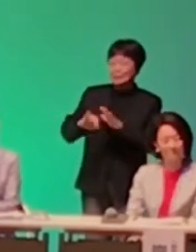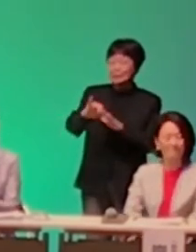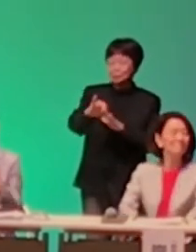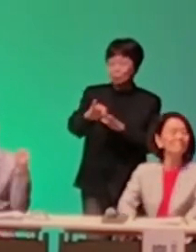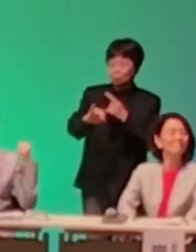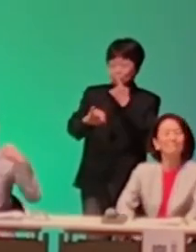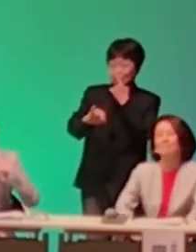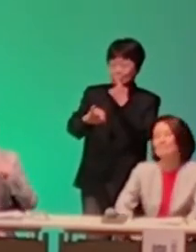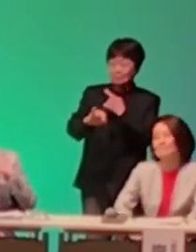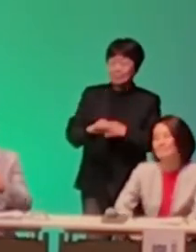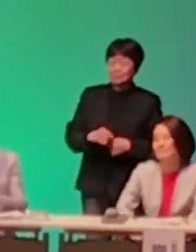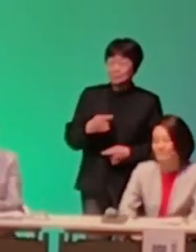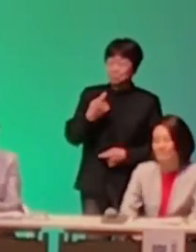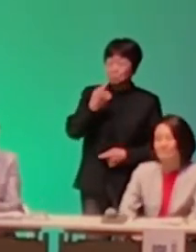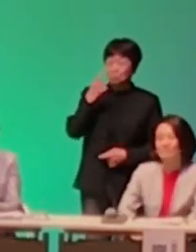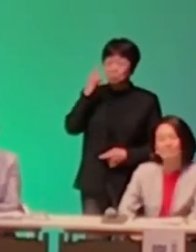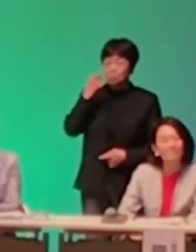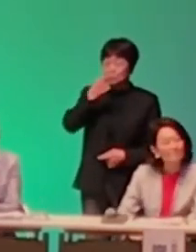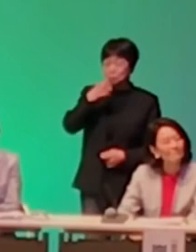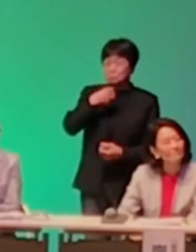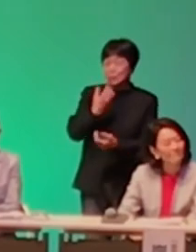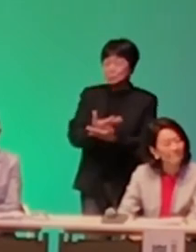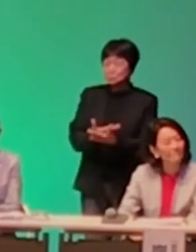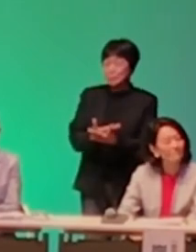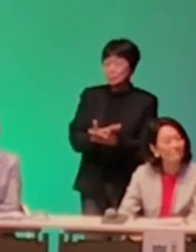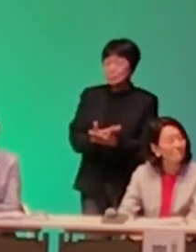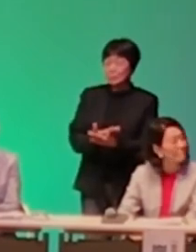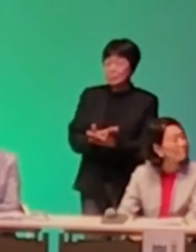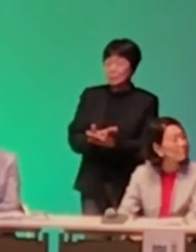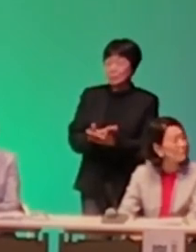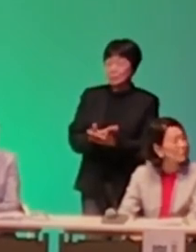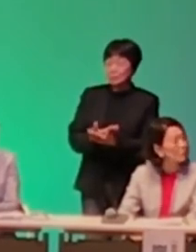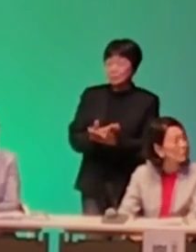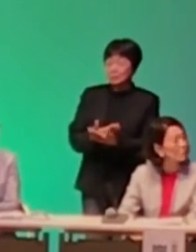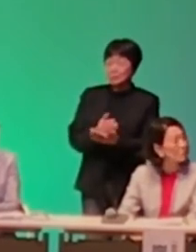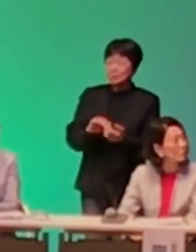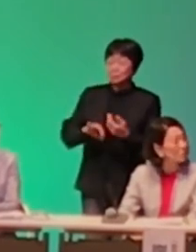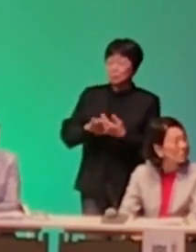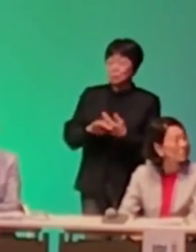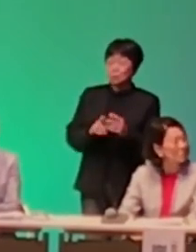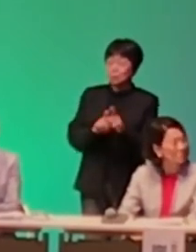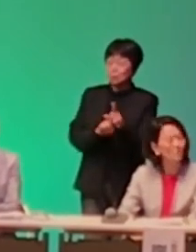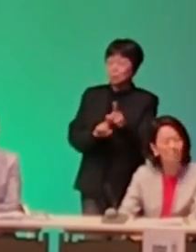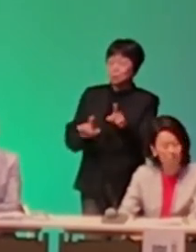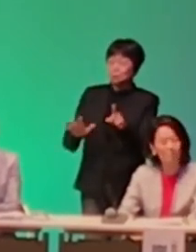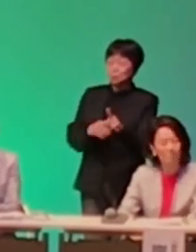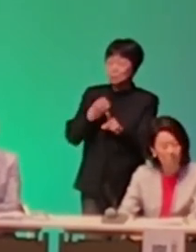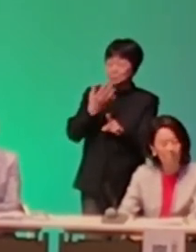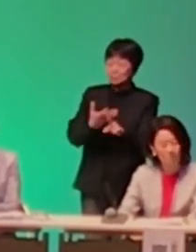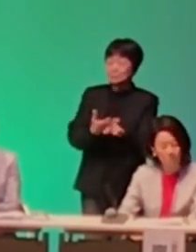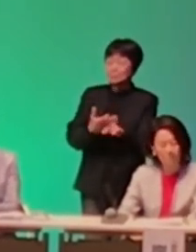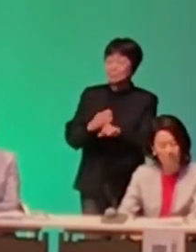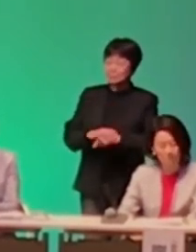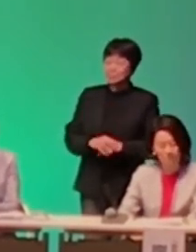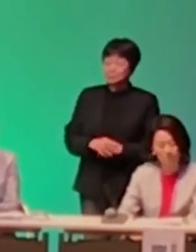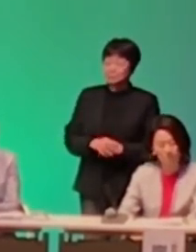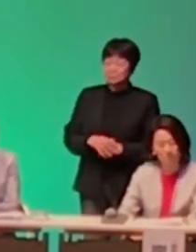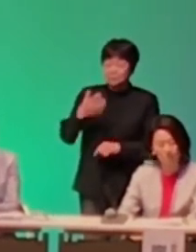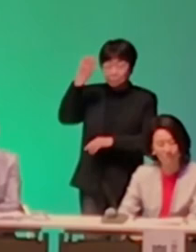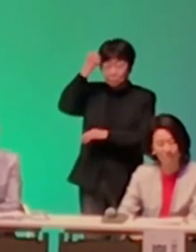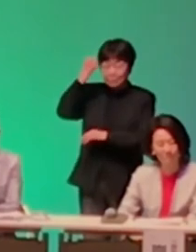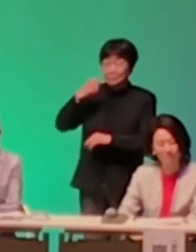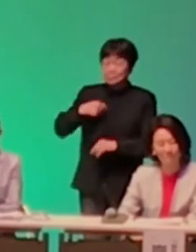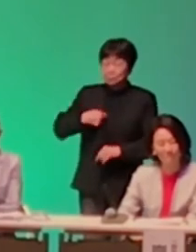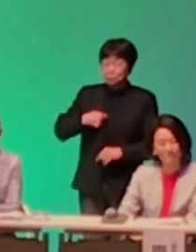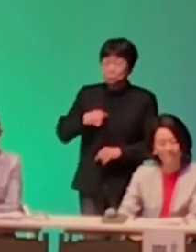、自分が失敗するとなんか後が続かないんじゃないかって、誰もそんなこと多分思ってないと思うんですけど、勝手に思い込んで、なんとなくこの辺